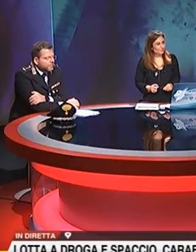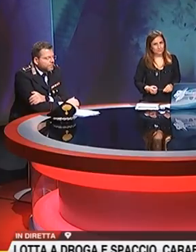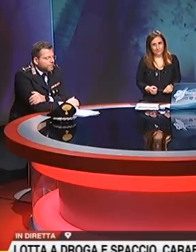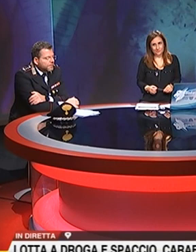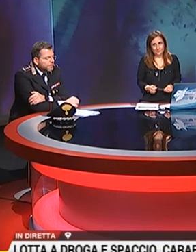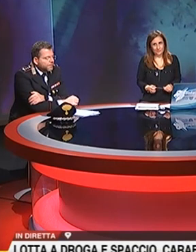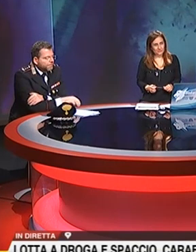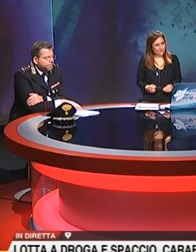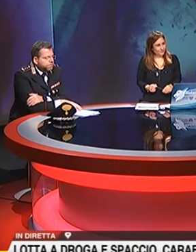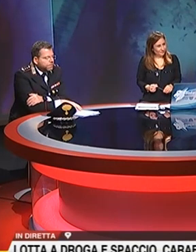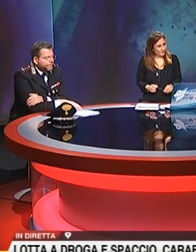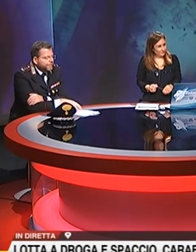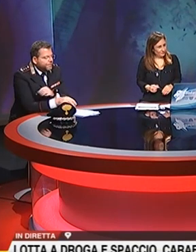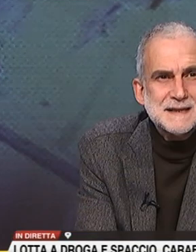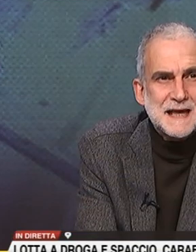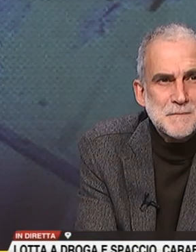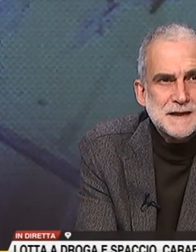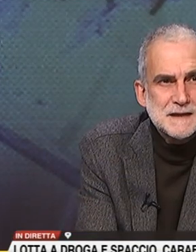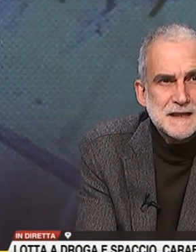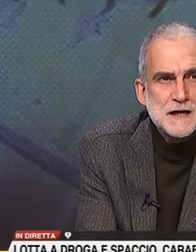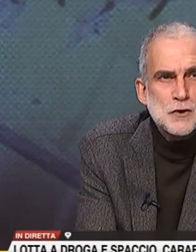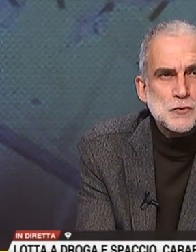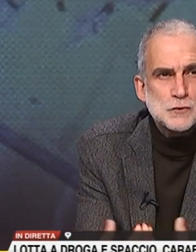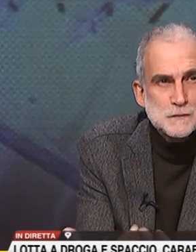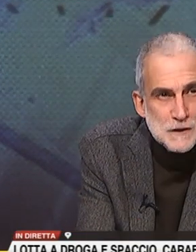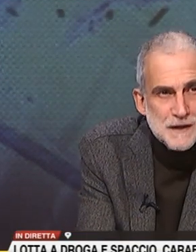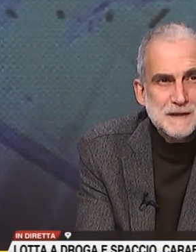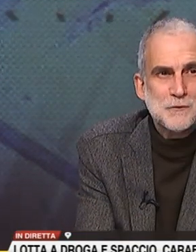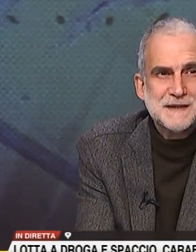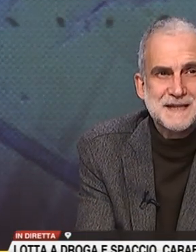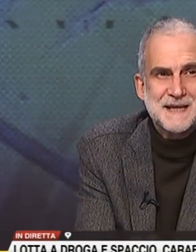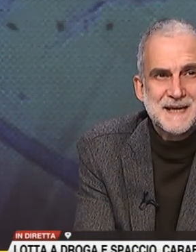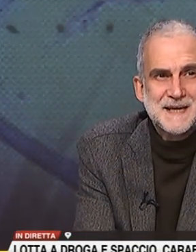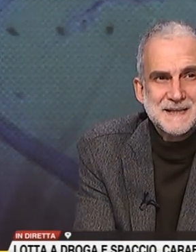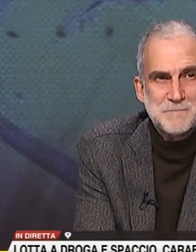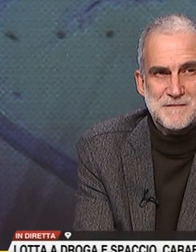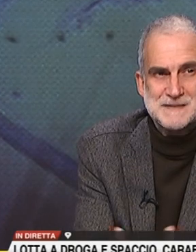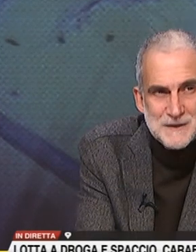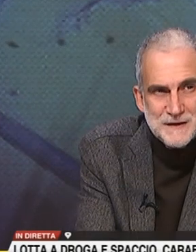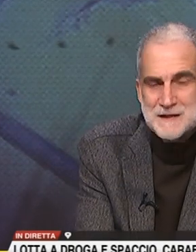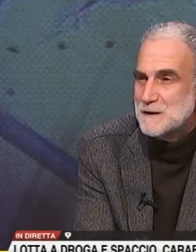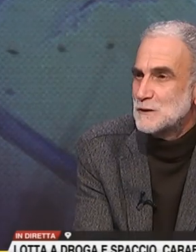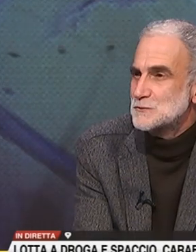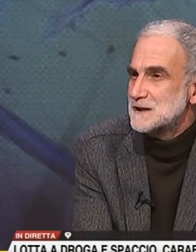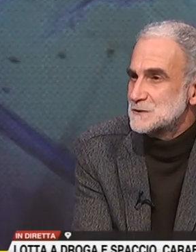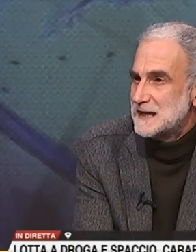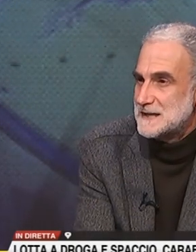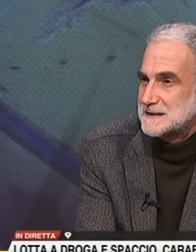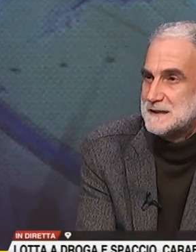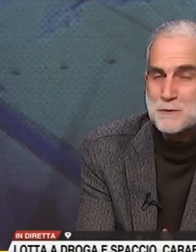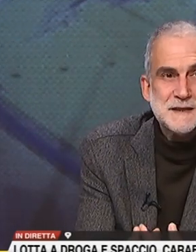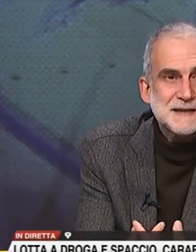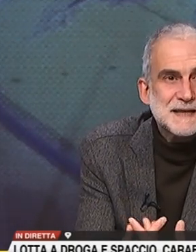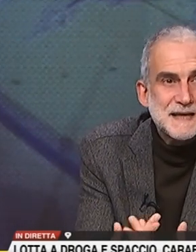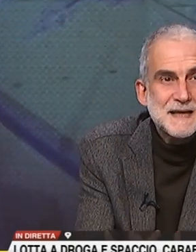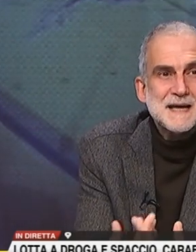Se ne parla, ma sarebbe più opportuno parlarne in termini di costruzione di politiche di prevenzione rispetto all'uso delle sostanze,